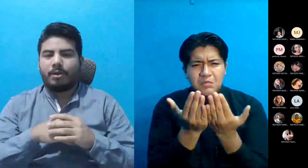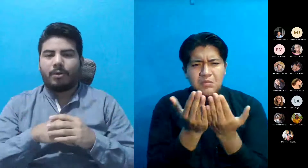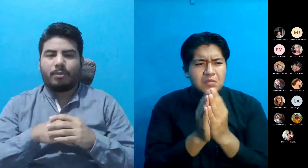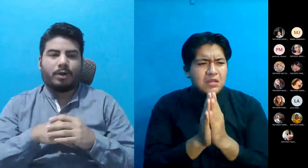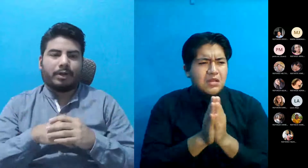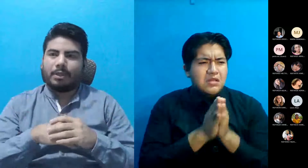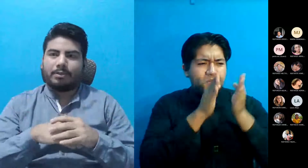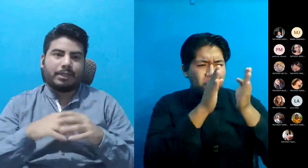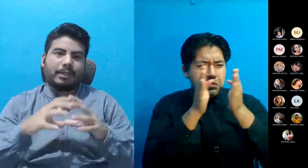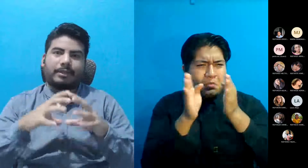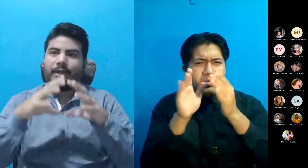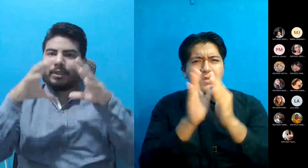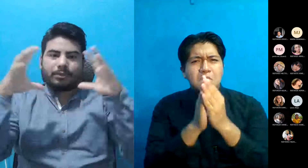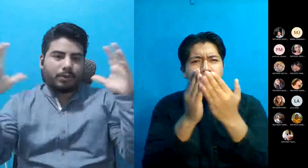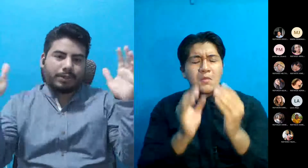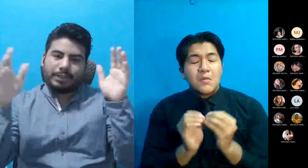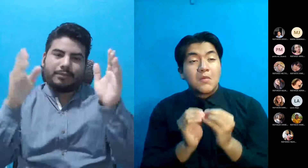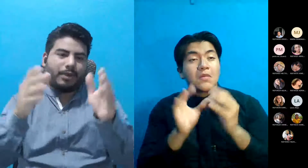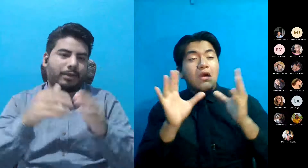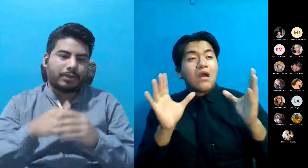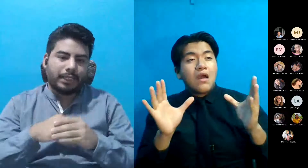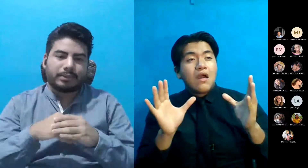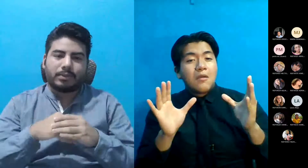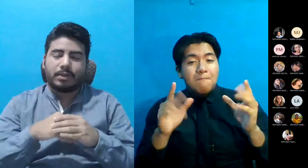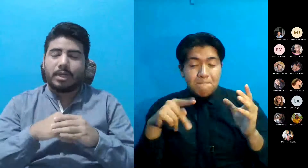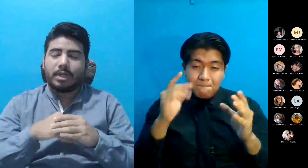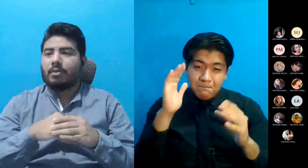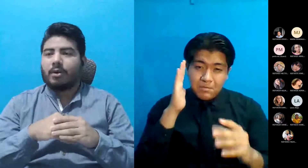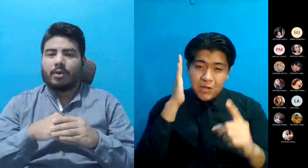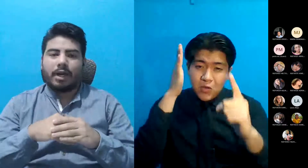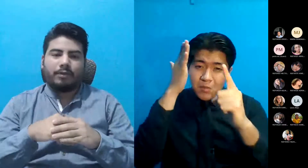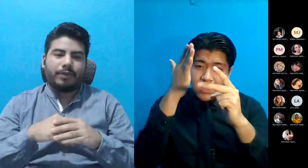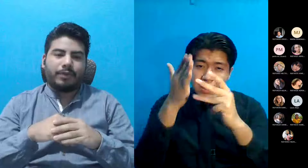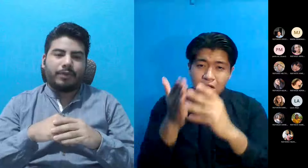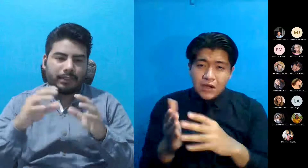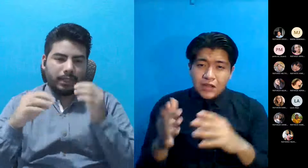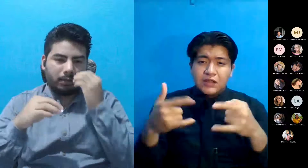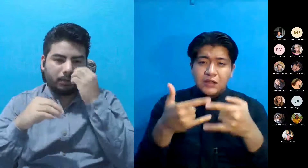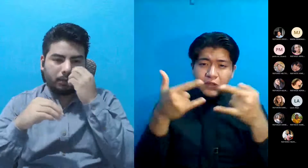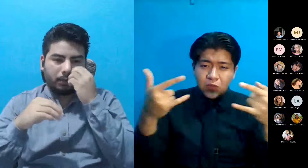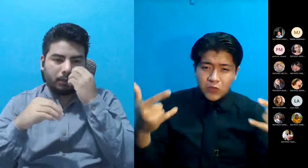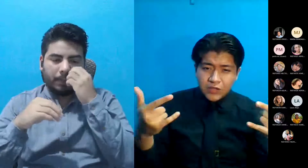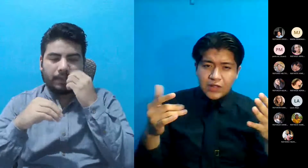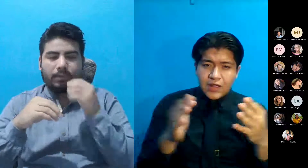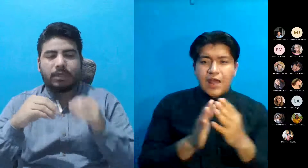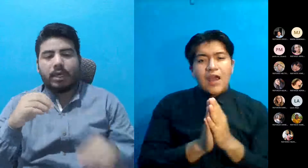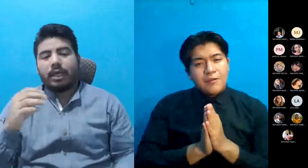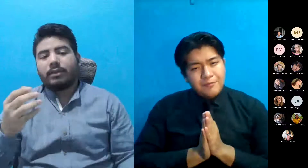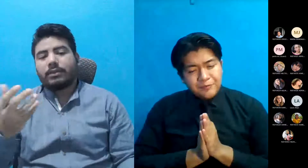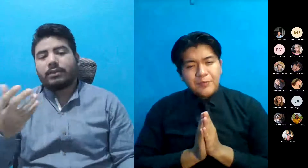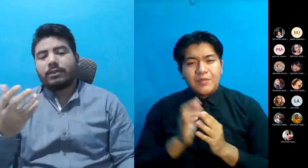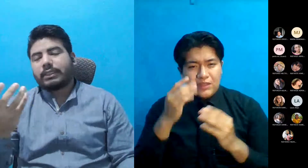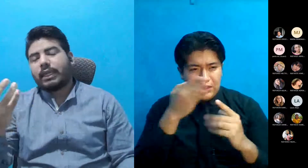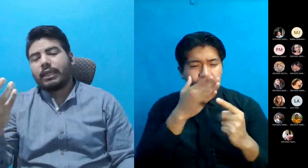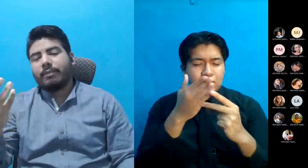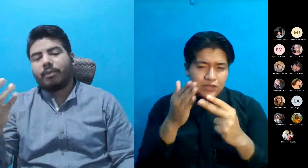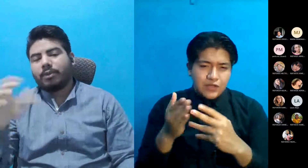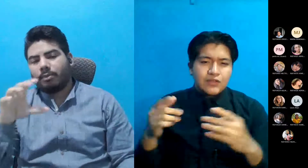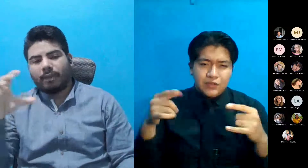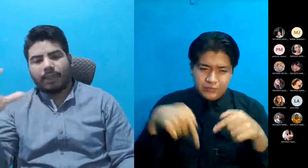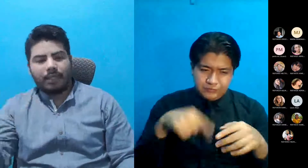¿no? Pero como les repito, sería entrar en historia, sería enfocarnos en esto, y bueno, la conferencia tiene otros objetivos.